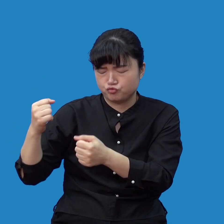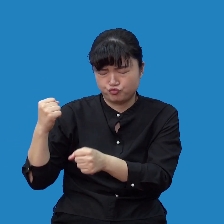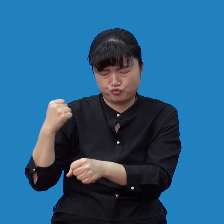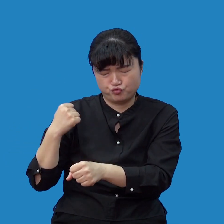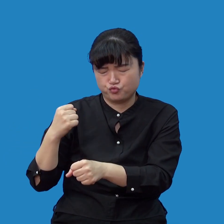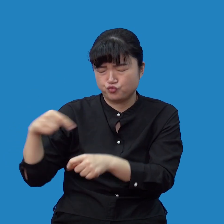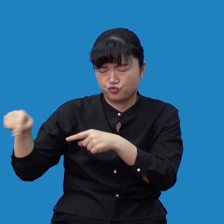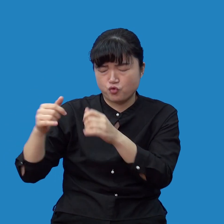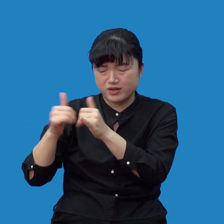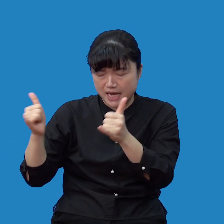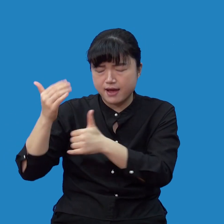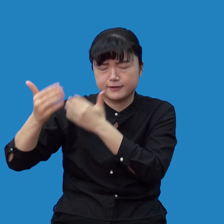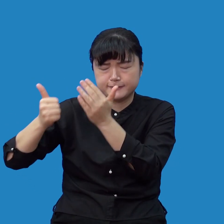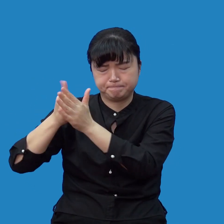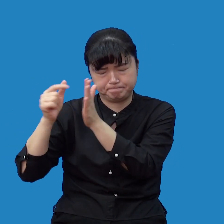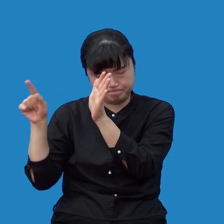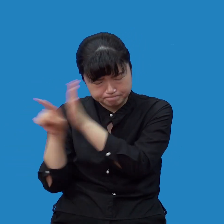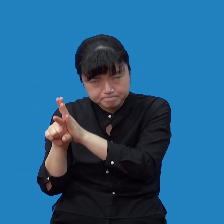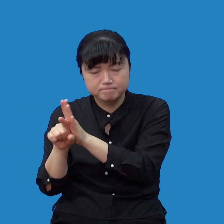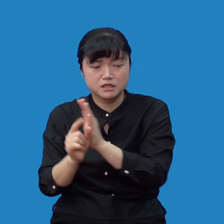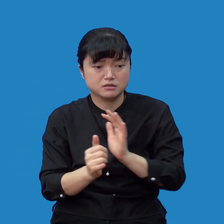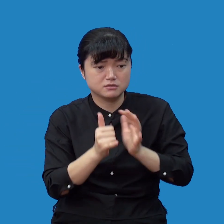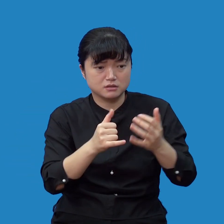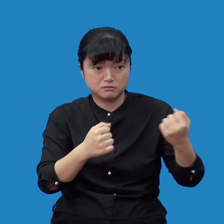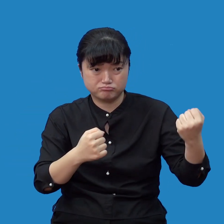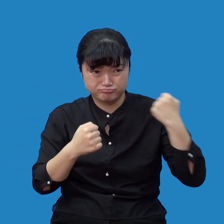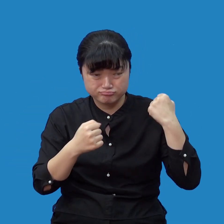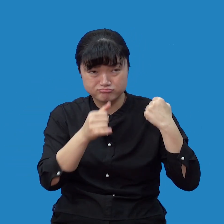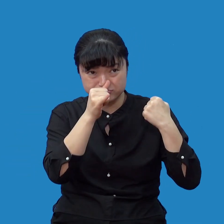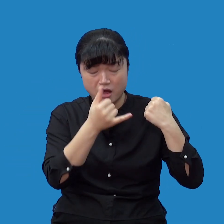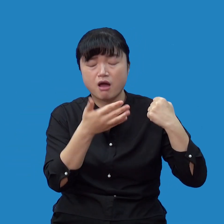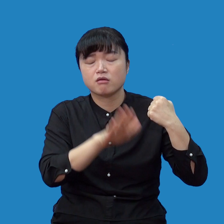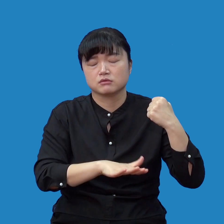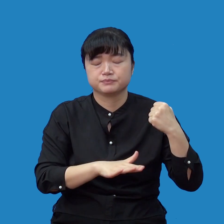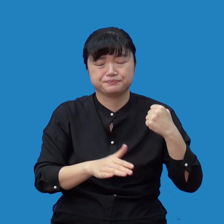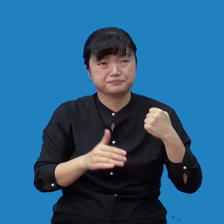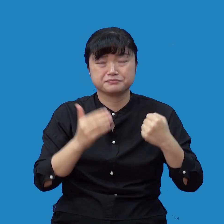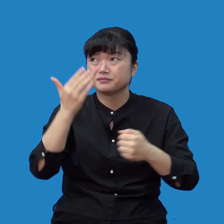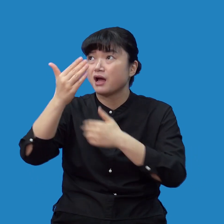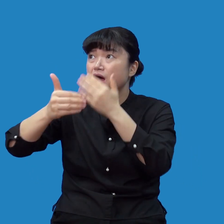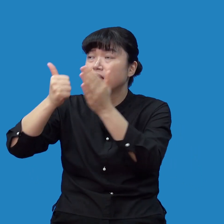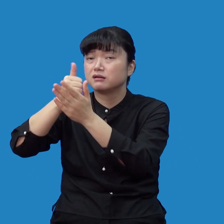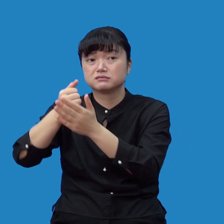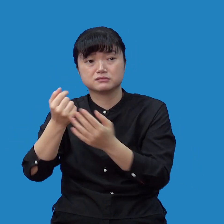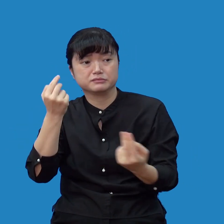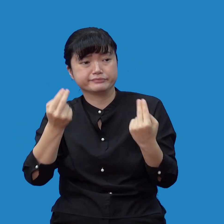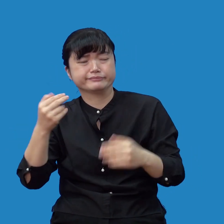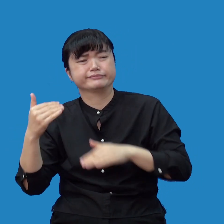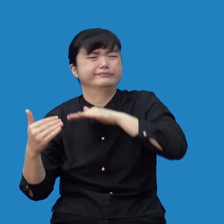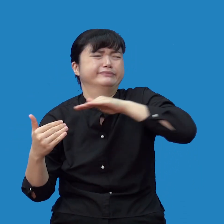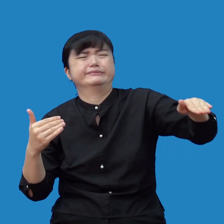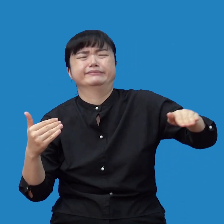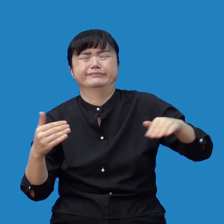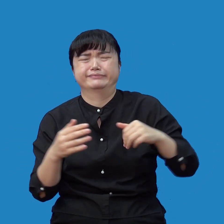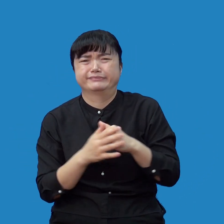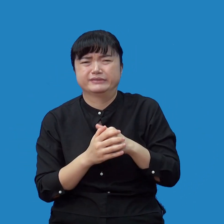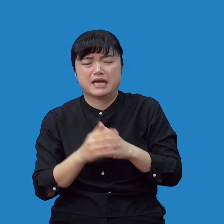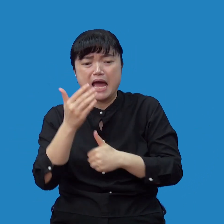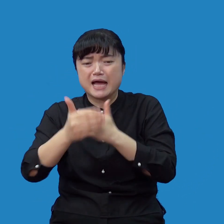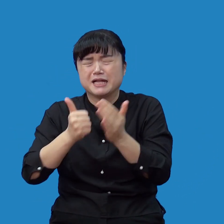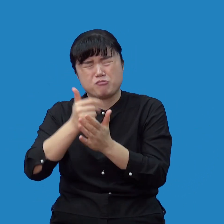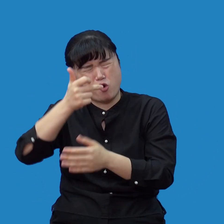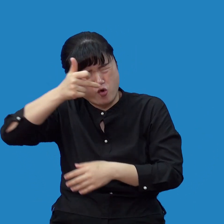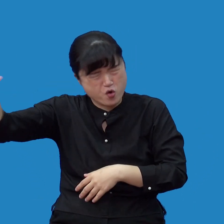믿었기 때문입니다. 세상 권세가 아무리 대단해도 우리 하나님이 그보다 더 크시다, 그